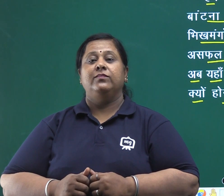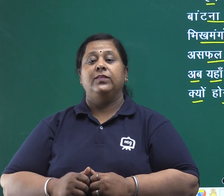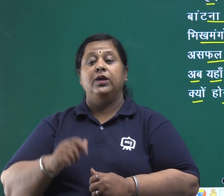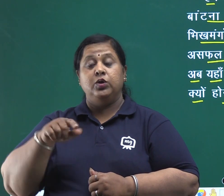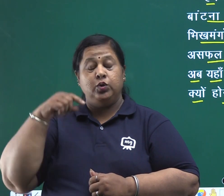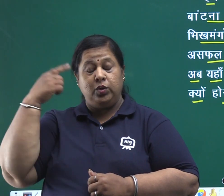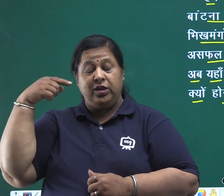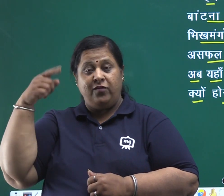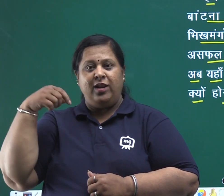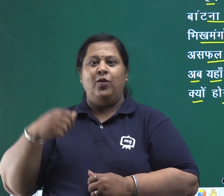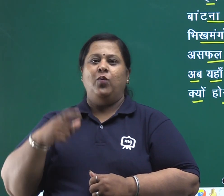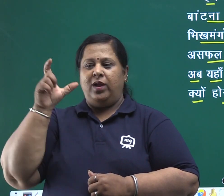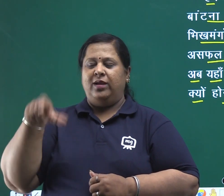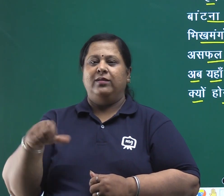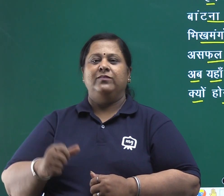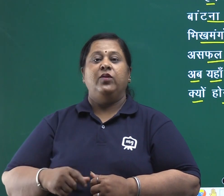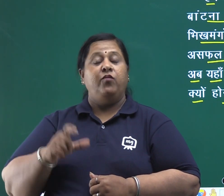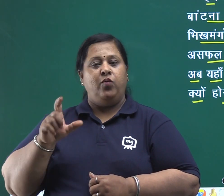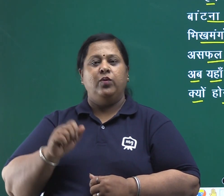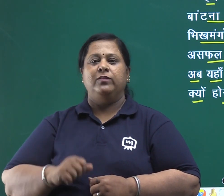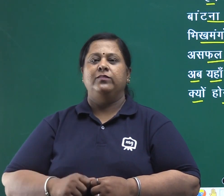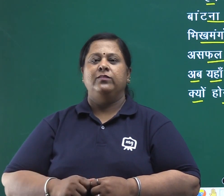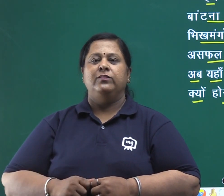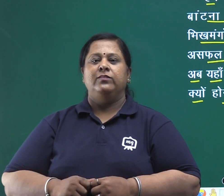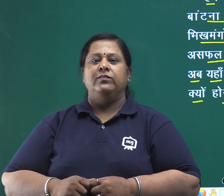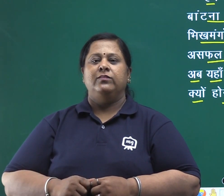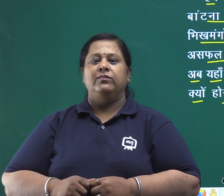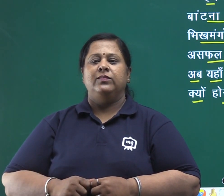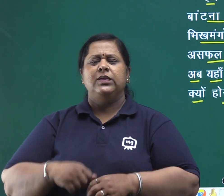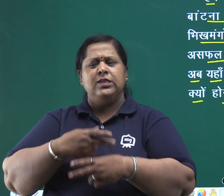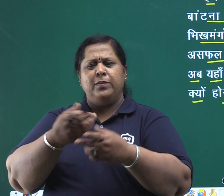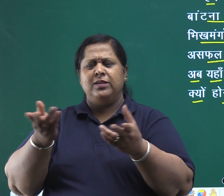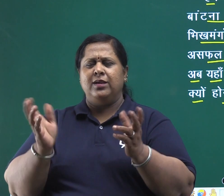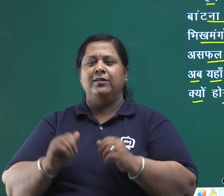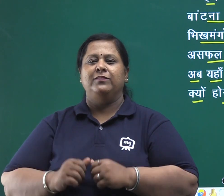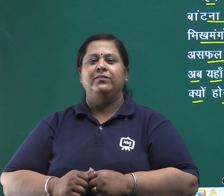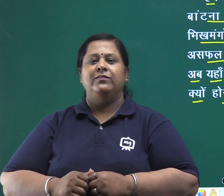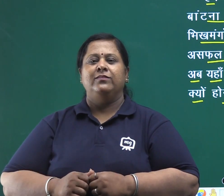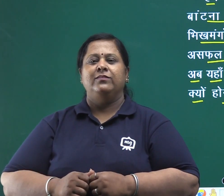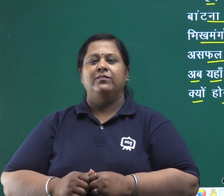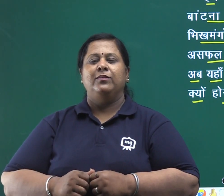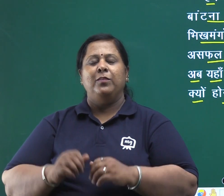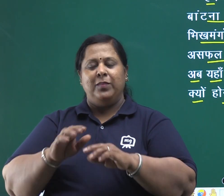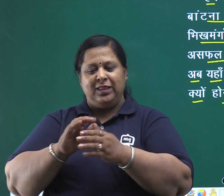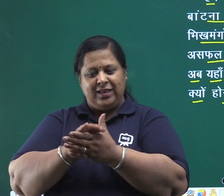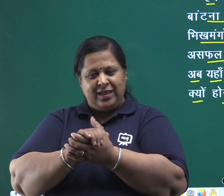जो दीवाने लोग हैं वो सभी से